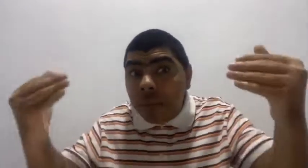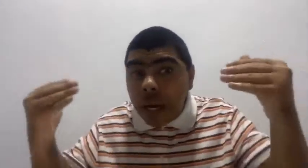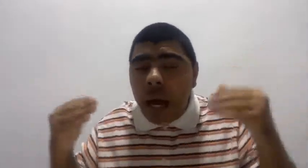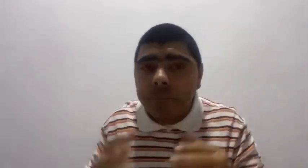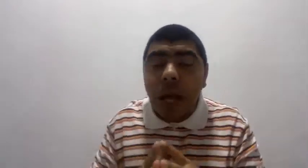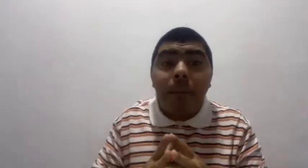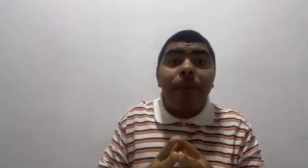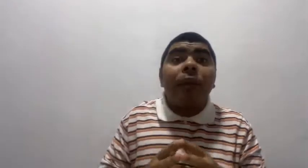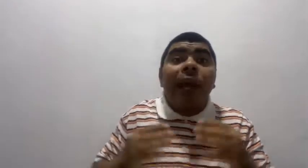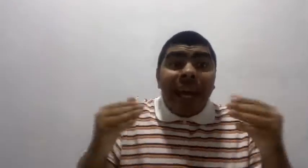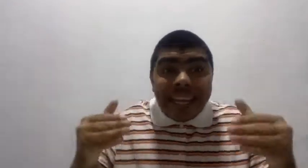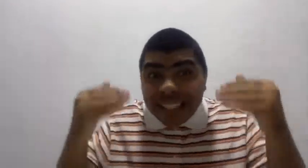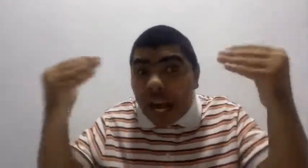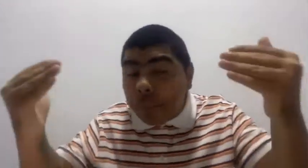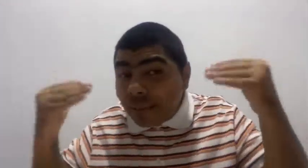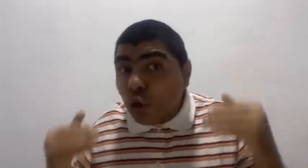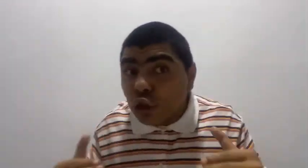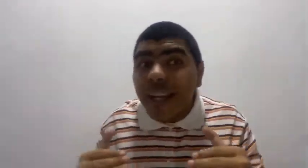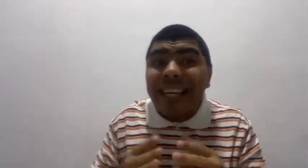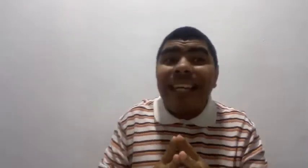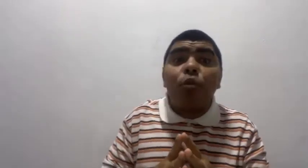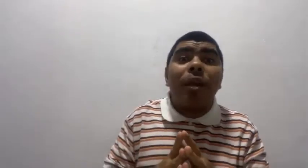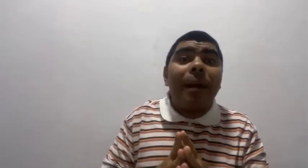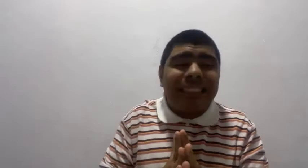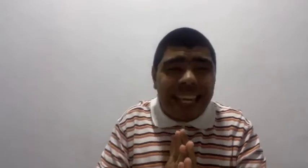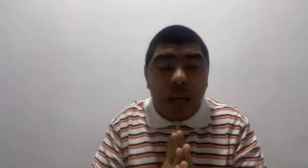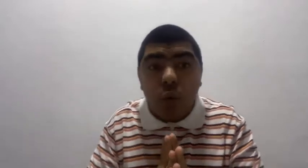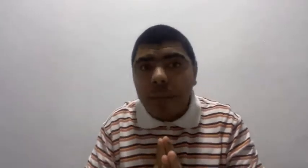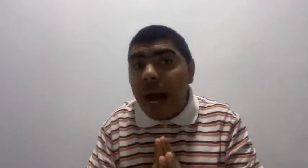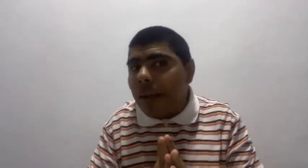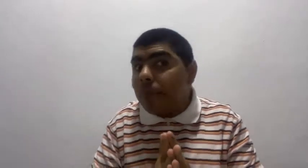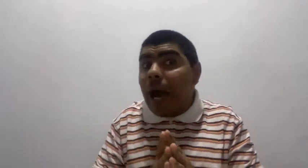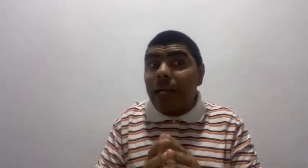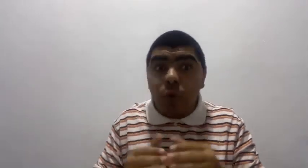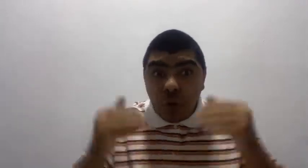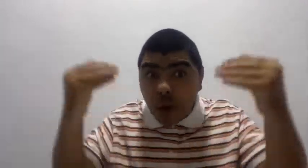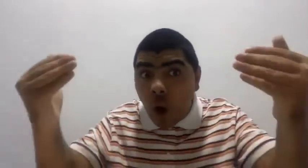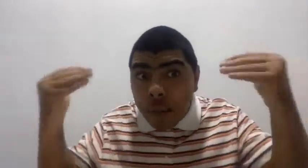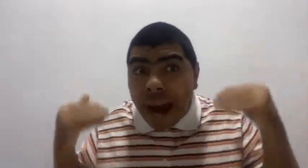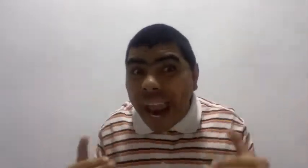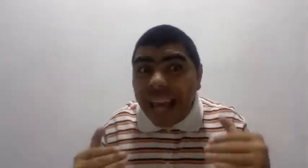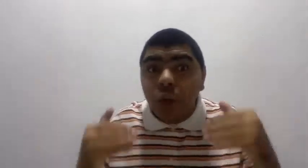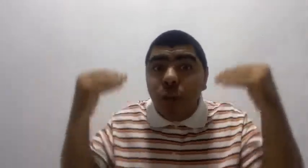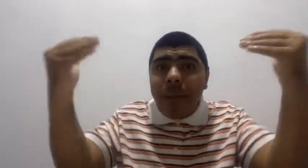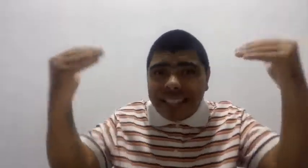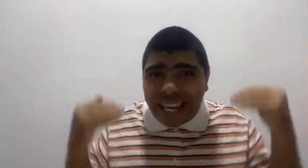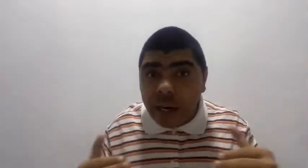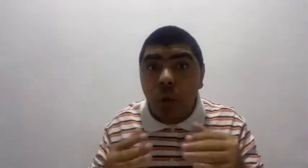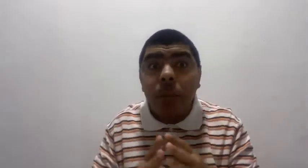habla, amén, en el capítulo 3 del libro de Mateo, amén, aleluya, en los evangelios de Mateo,